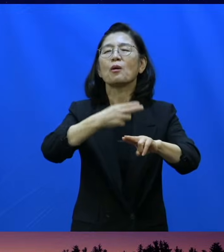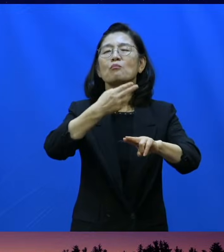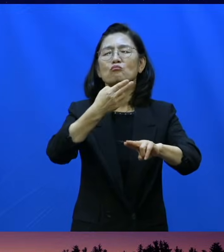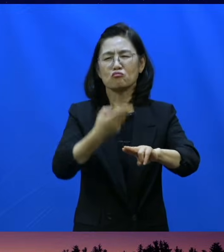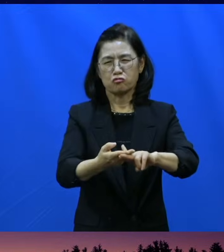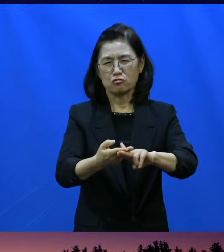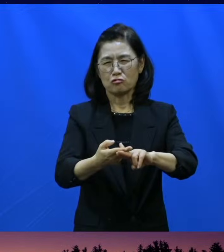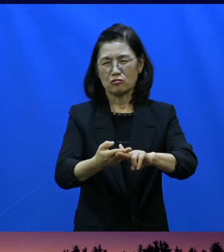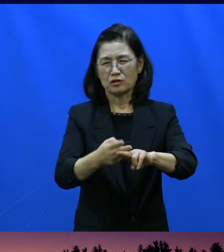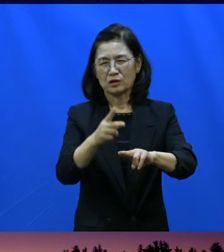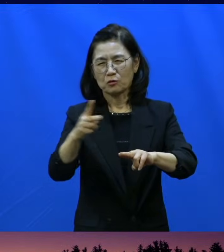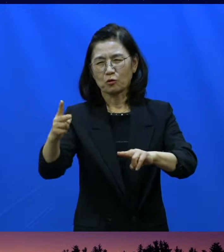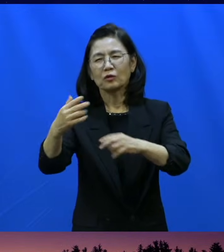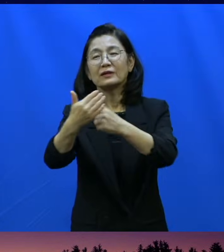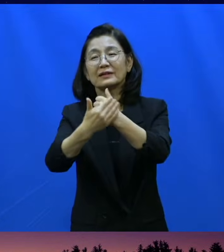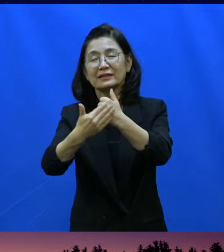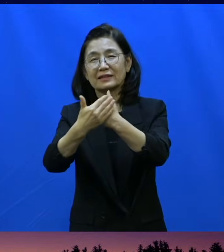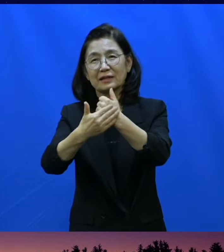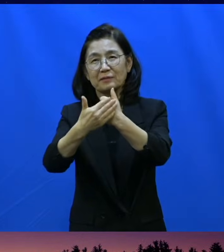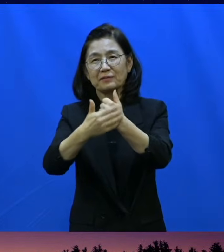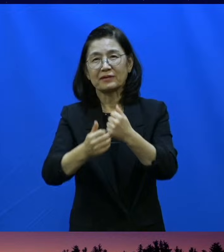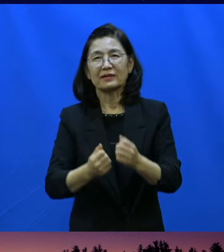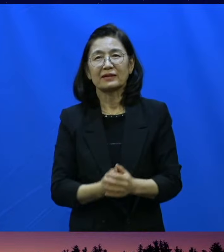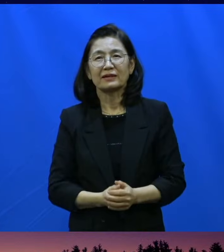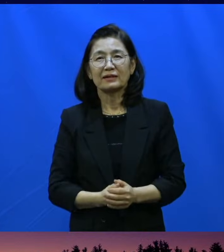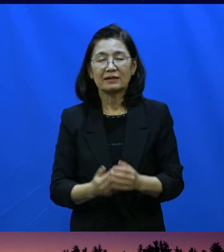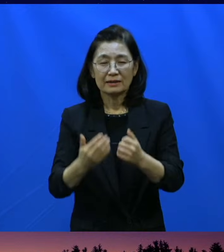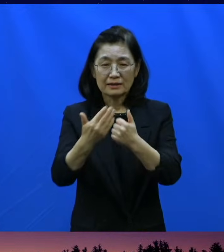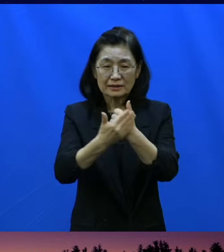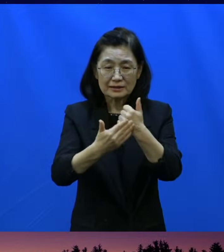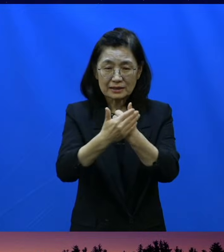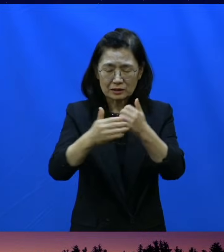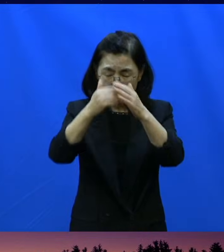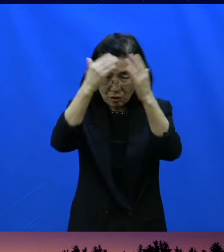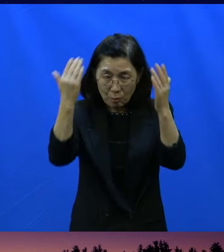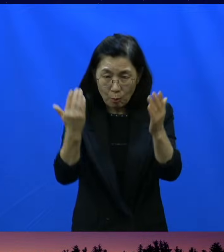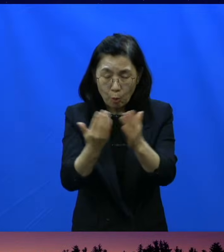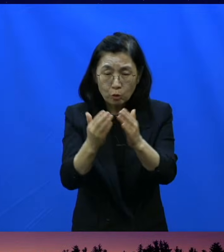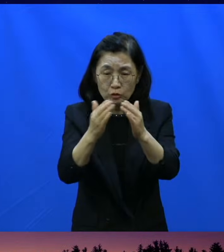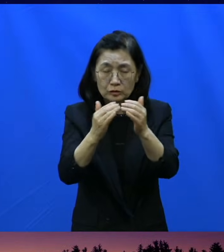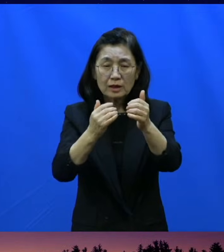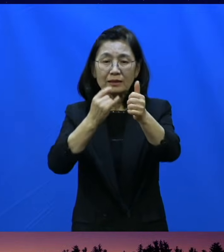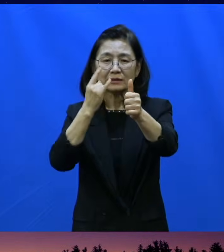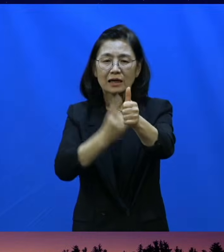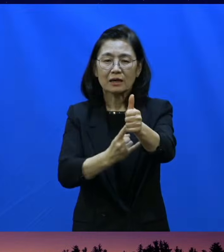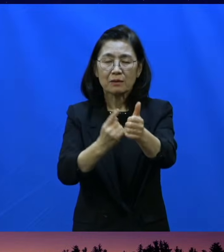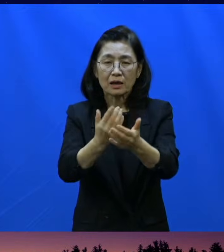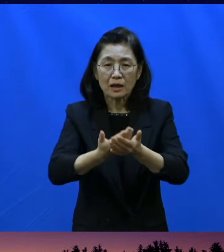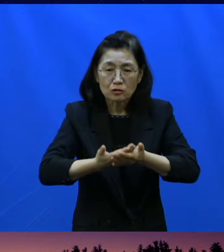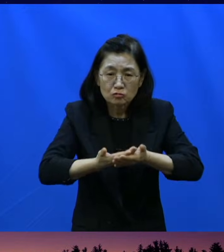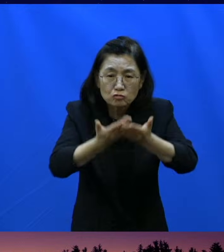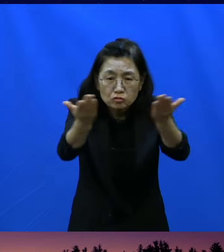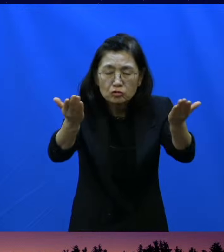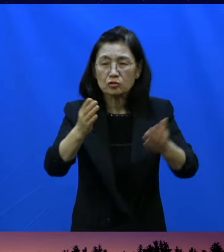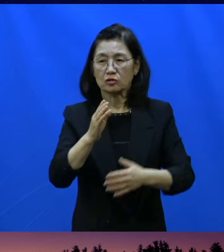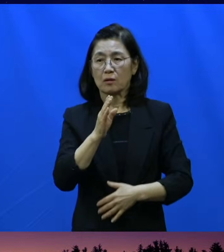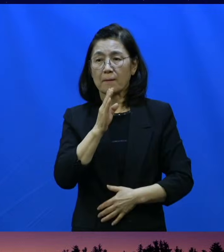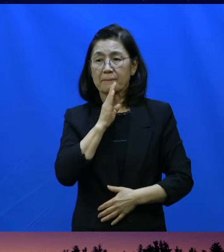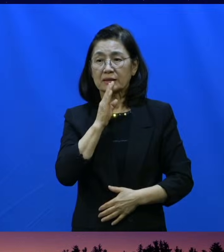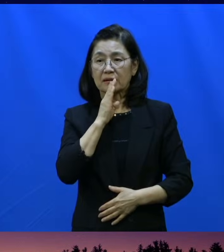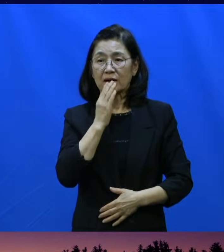근데 여러분, 여기에서 우리가 놓치지 말할 것은, 은혜는 누구에게나 주어질 수 있지만 아무렇게나 주어지는 것은 아니에요.